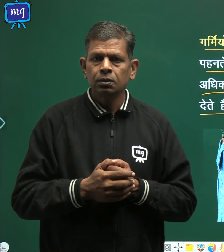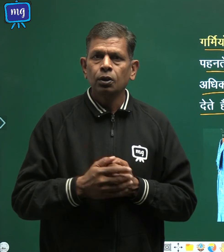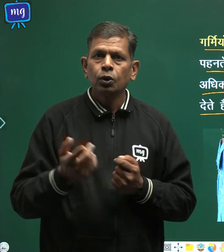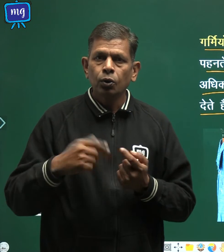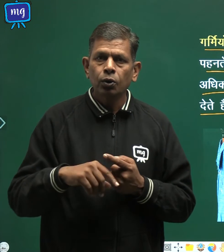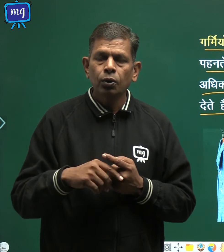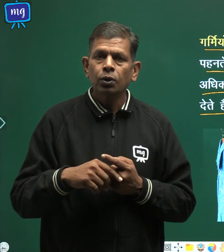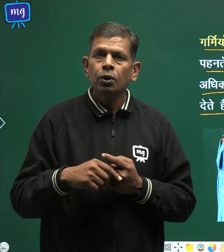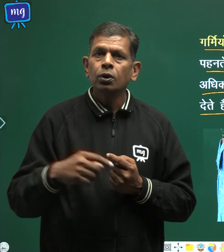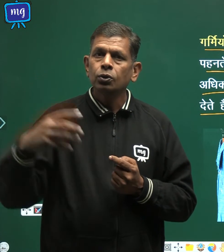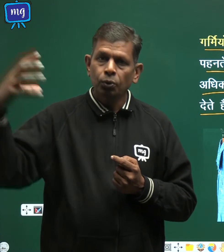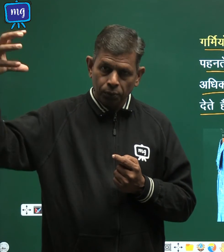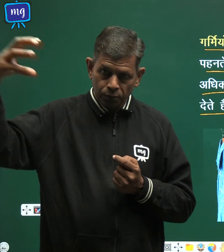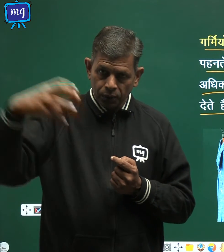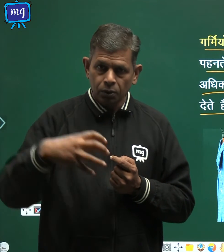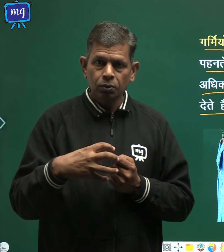क्योंकि ये विकिरणों को